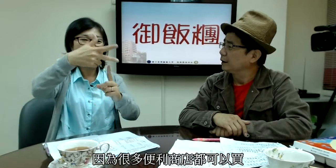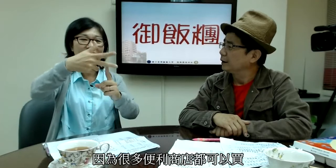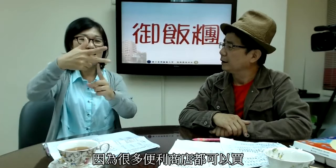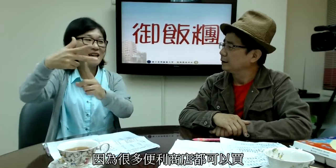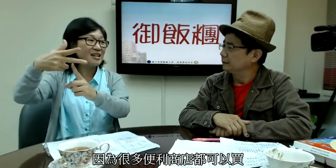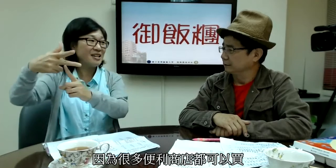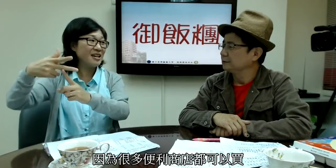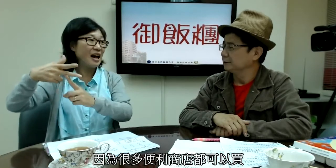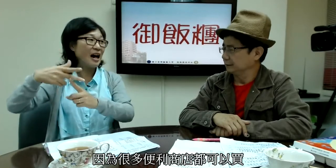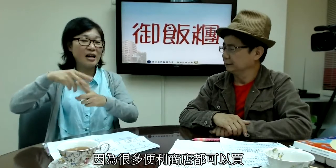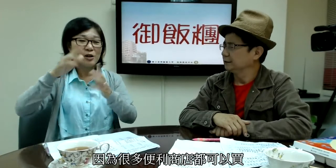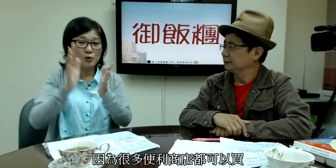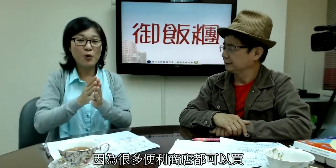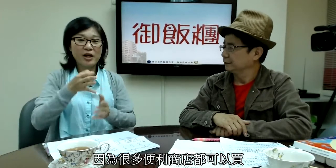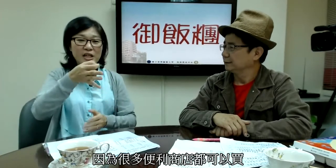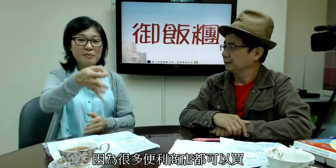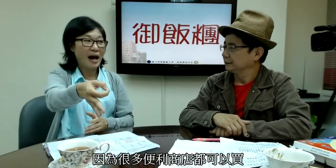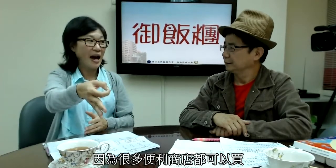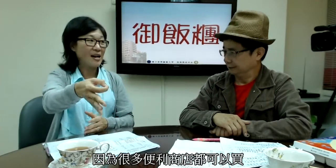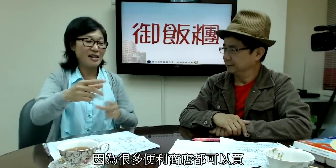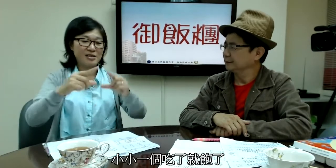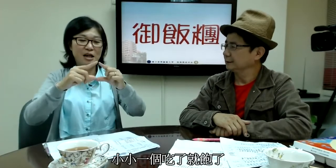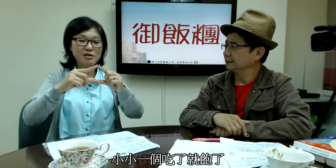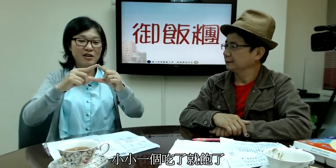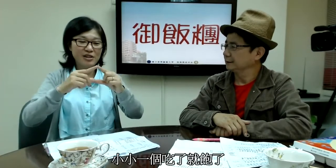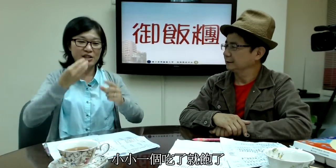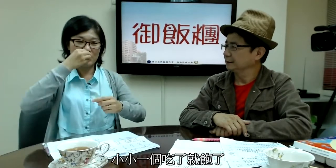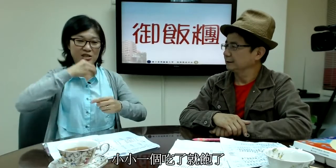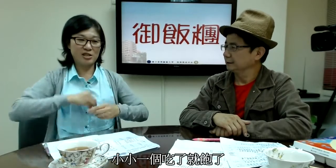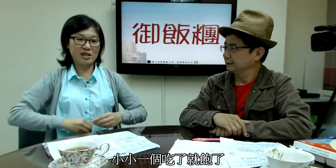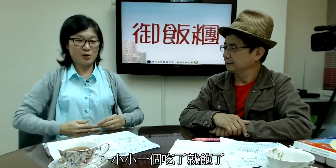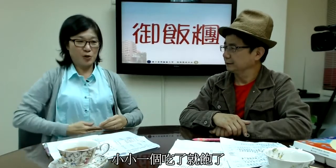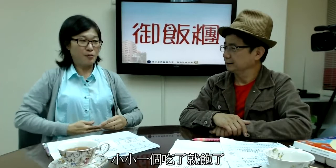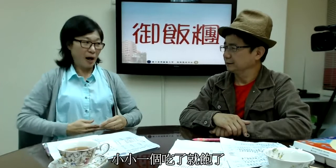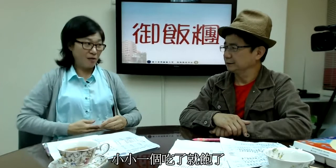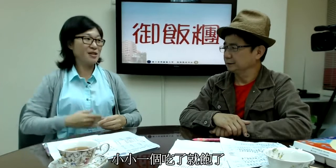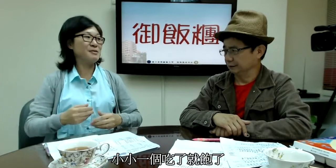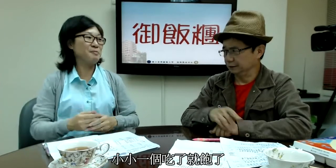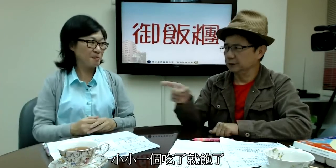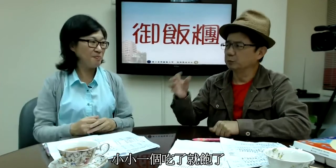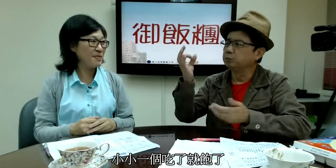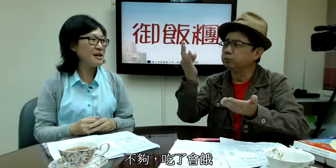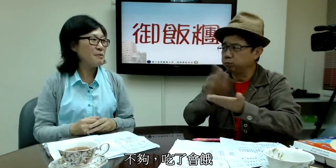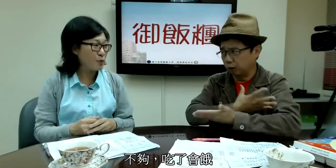利商店啊都可以买，小小一个吃了就饱了，不